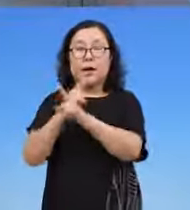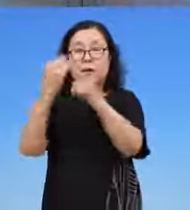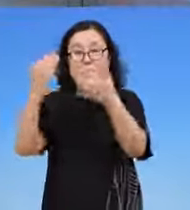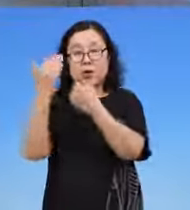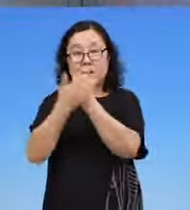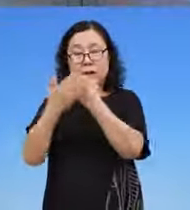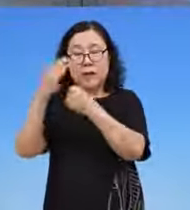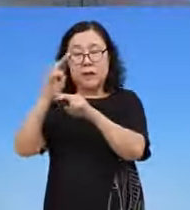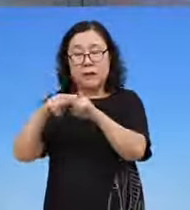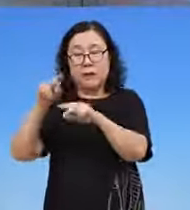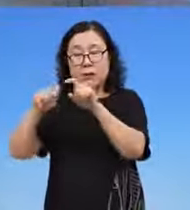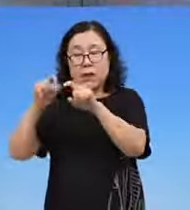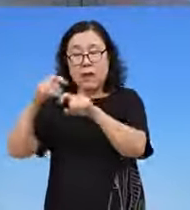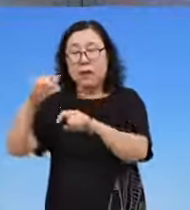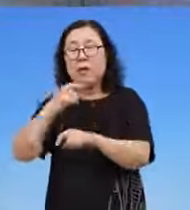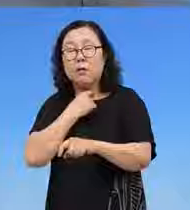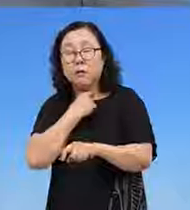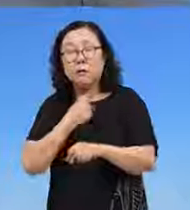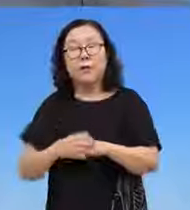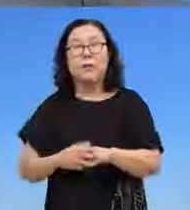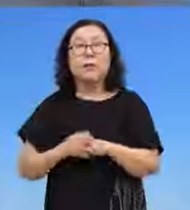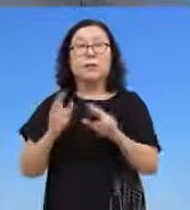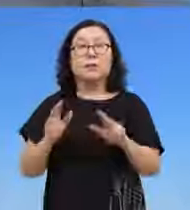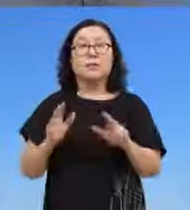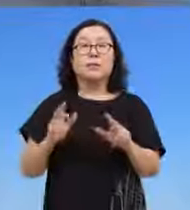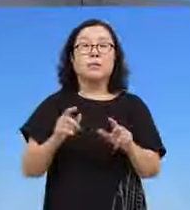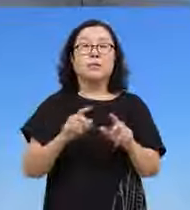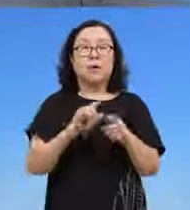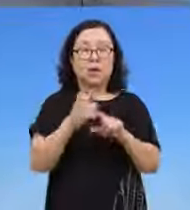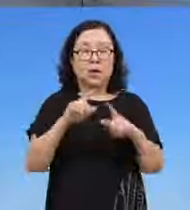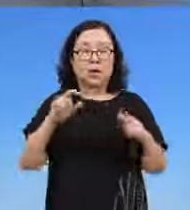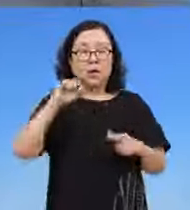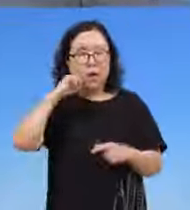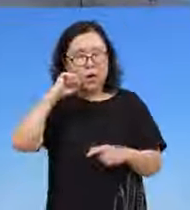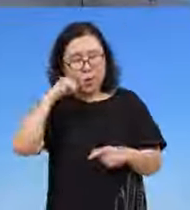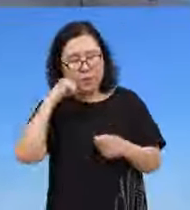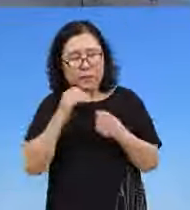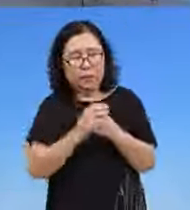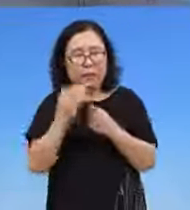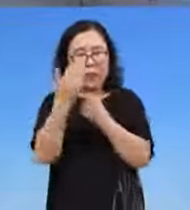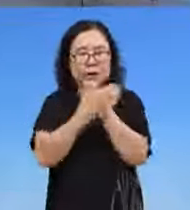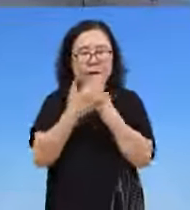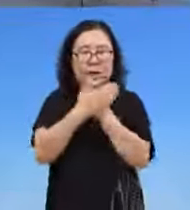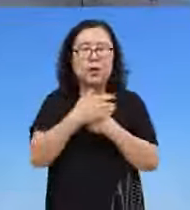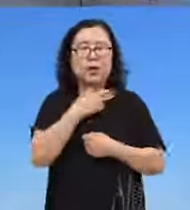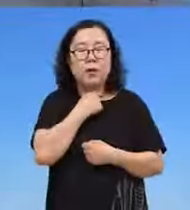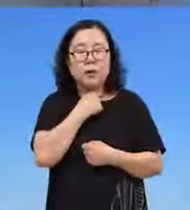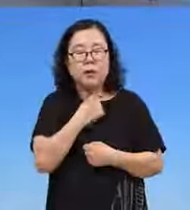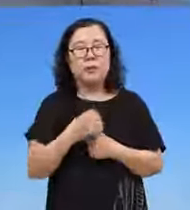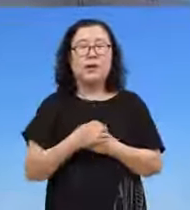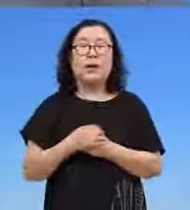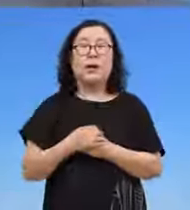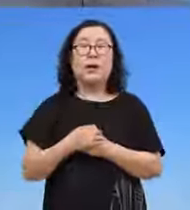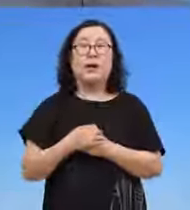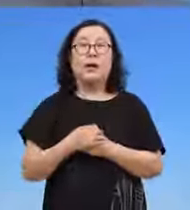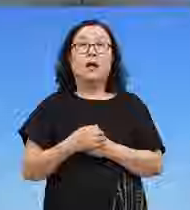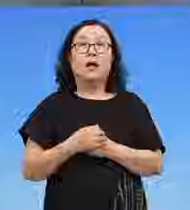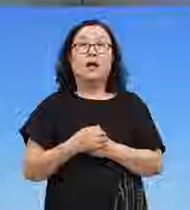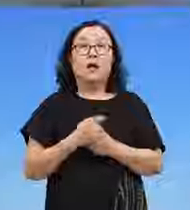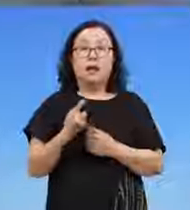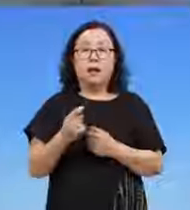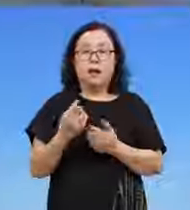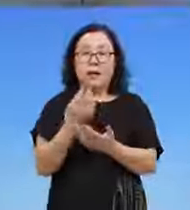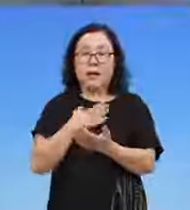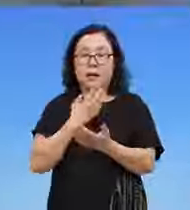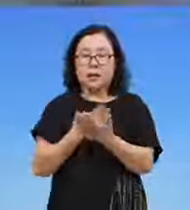원합니다. 그런가 하나님, 지금 이런저런 결핍된 육신의 문제를 가지고 은혜를 구합니다. 하나님